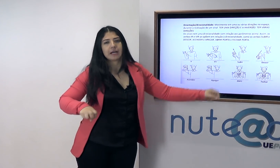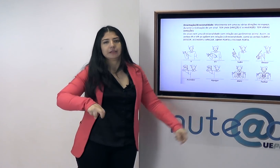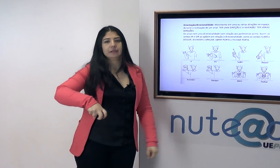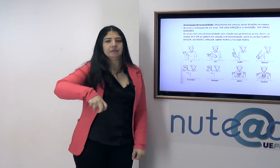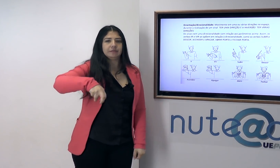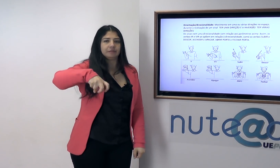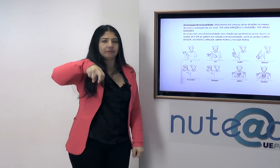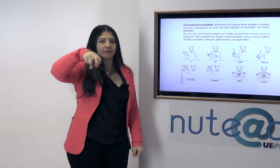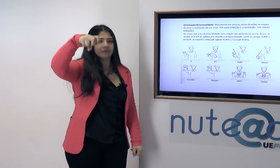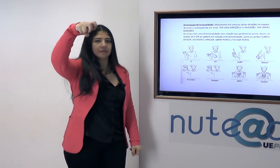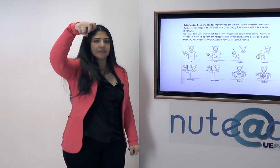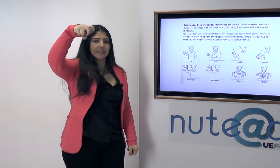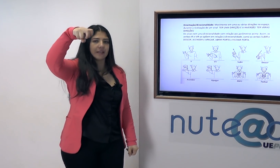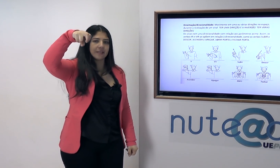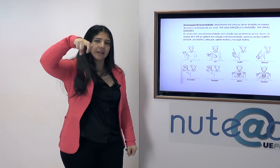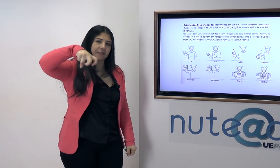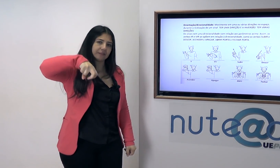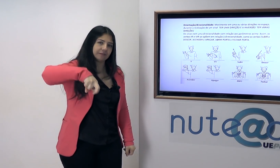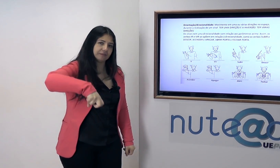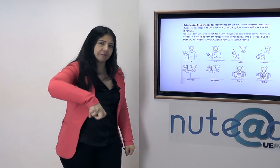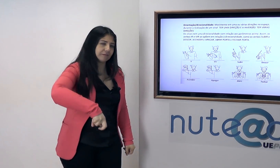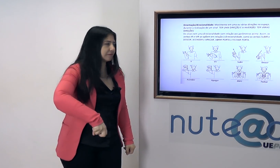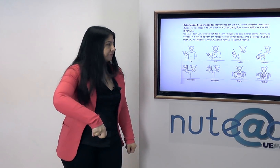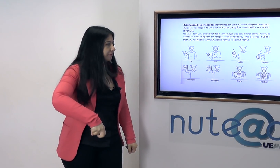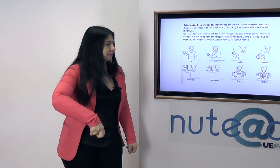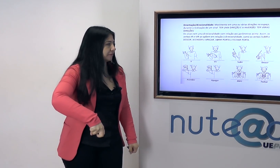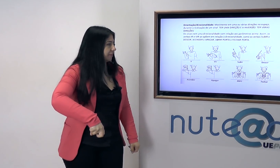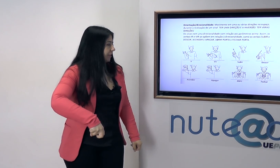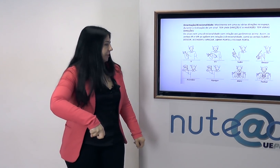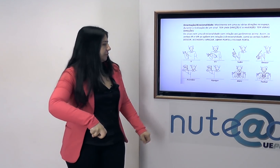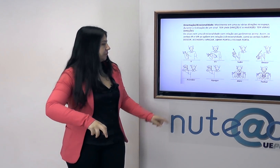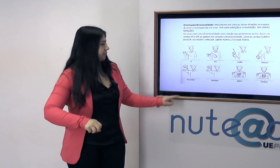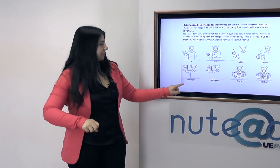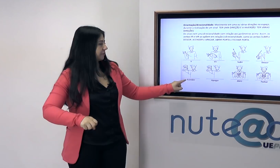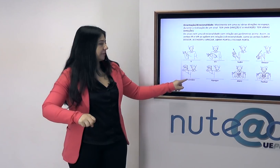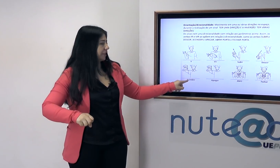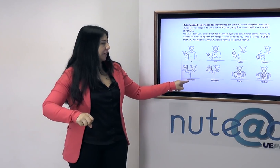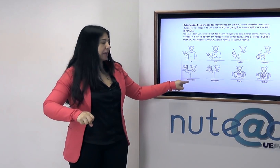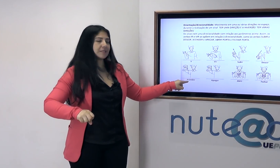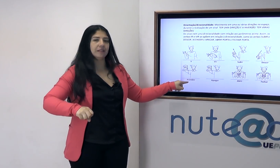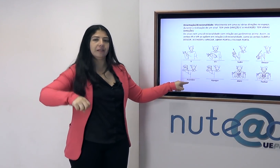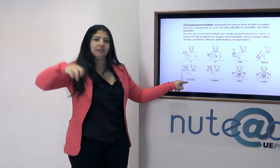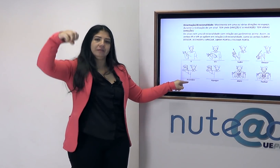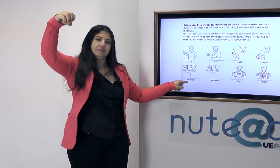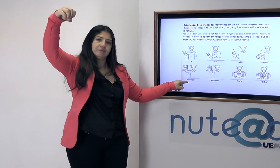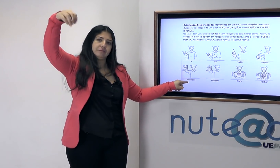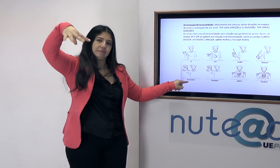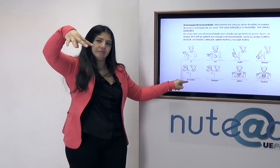escada. Descer a escada. Tá? Acender.